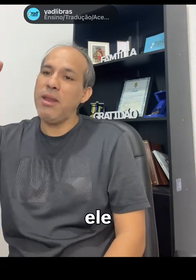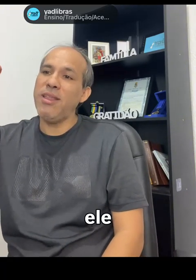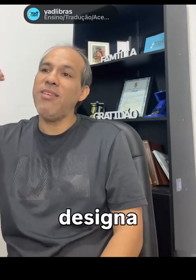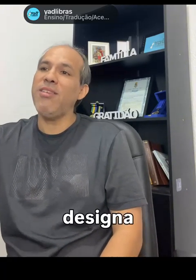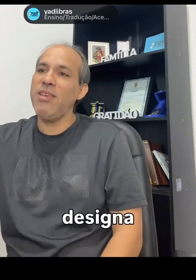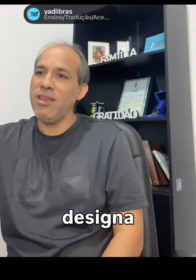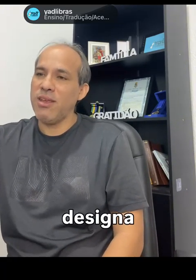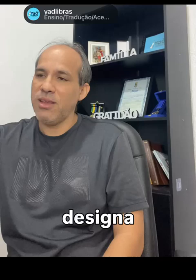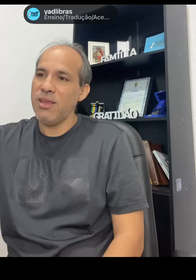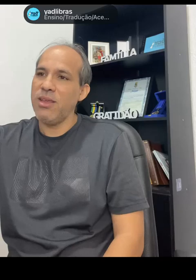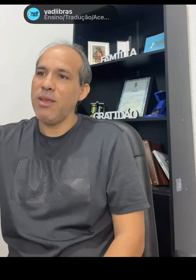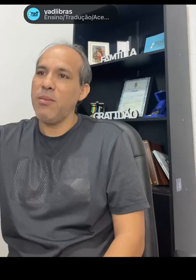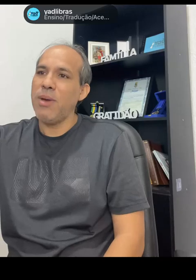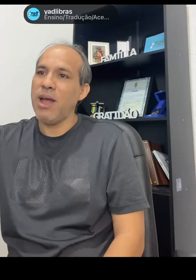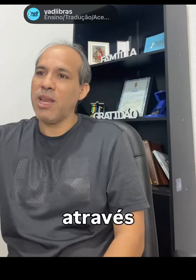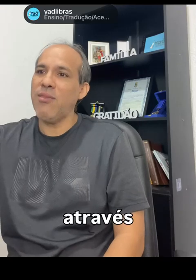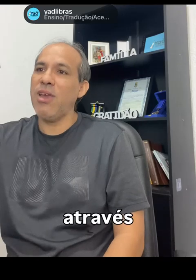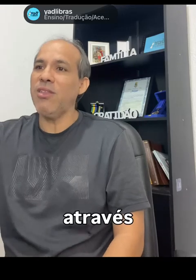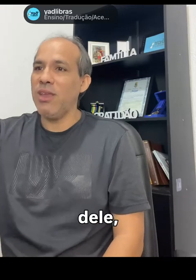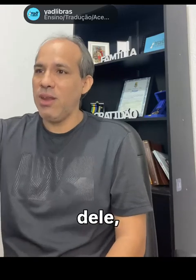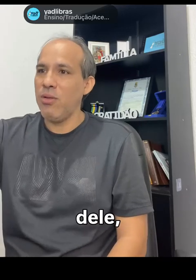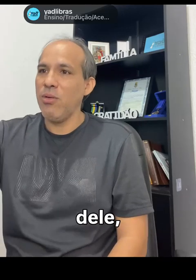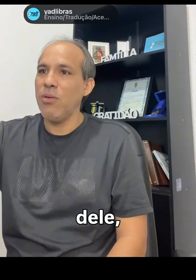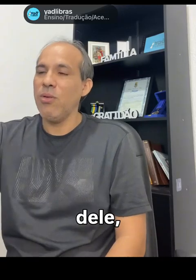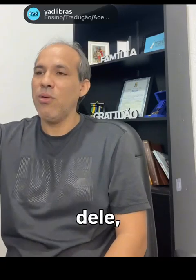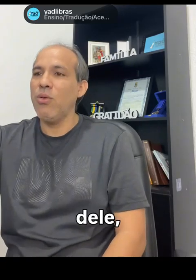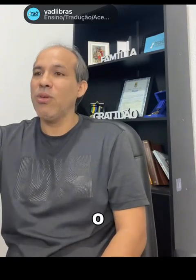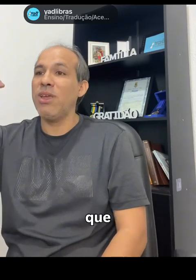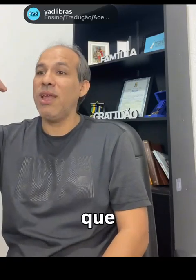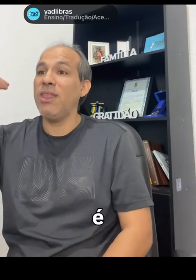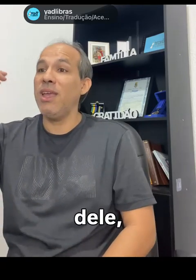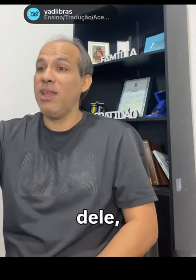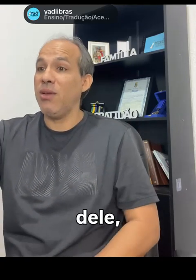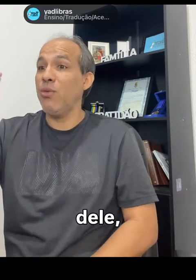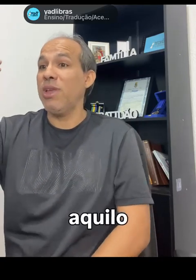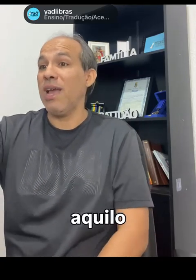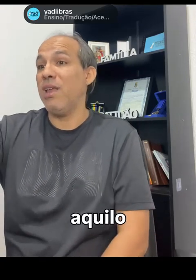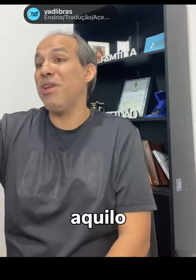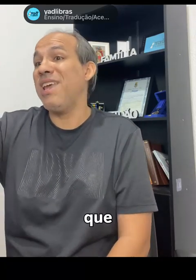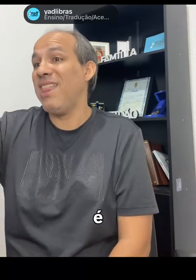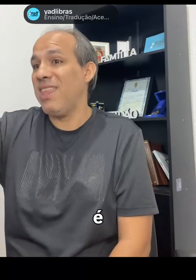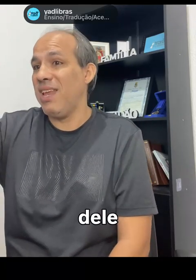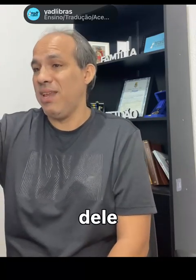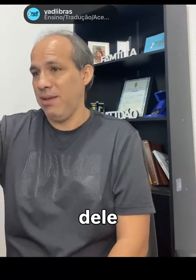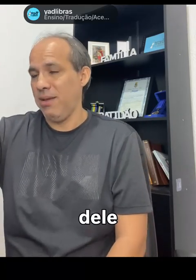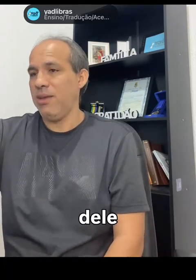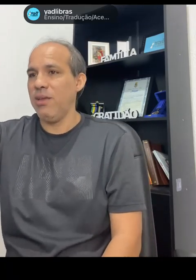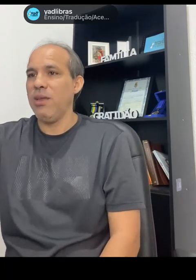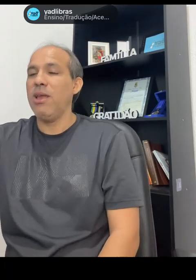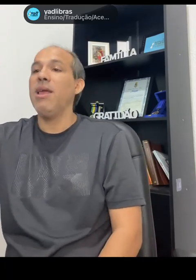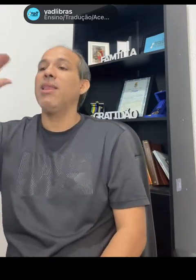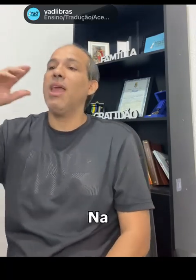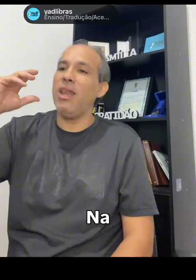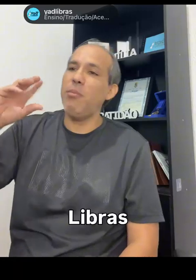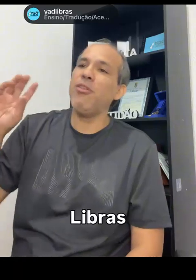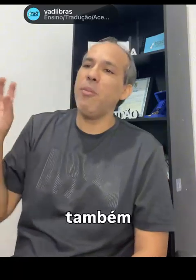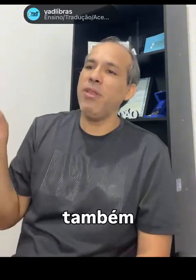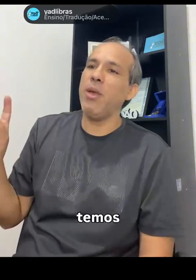ele designa através dele, ou que é dele, aquilo que é dele. Na Libras também temos